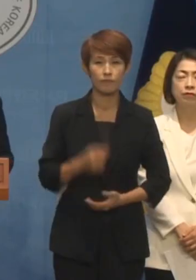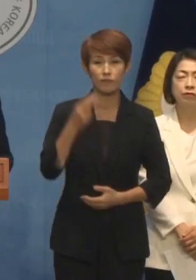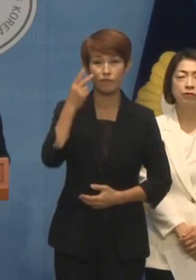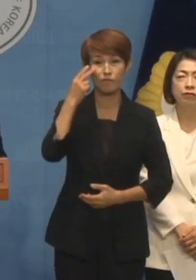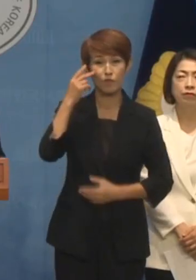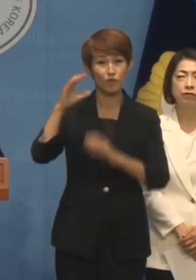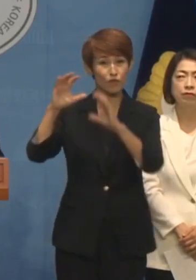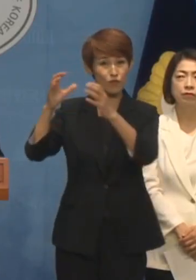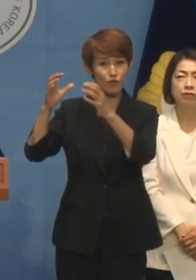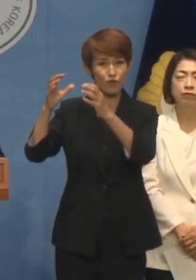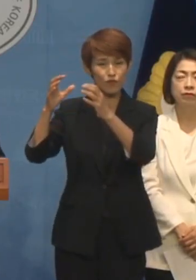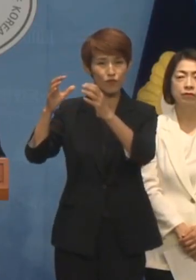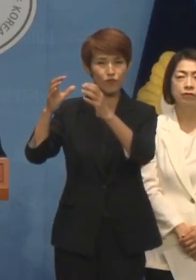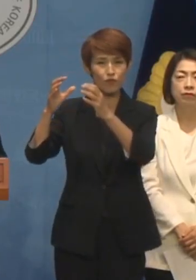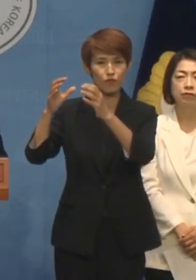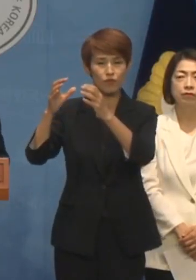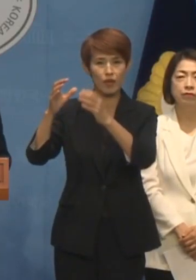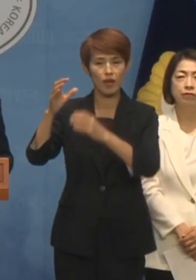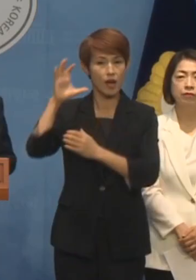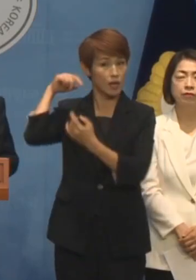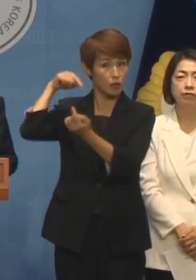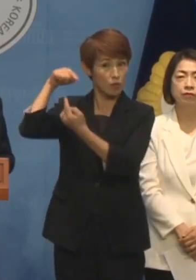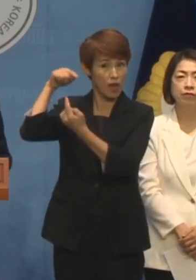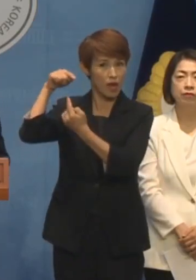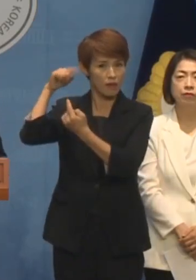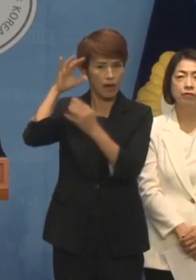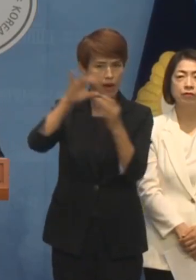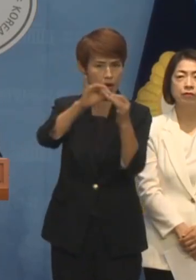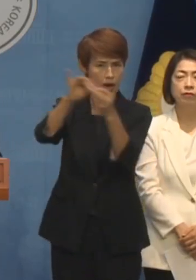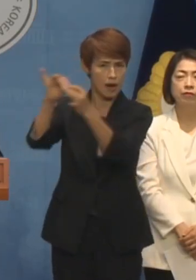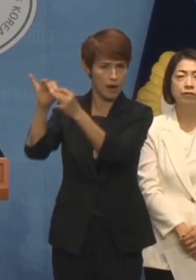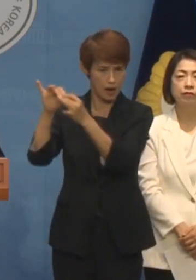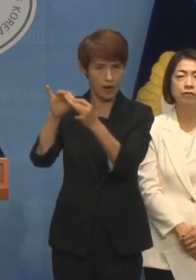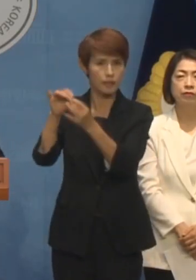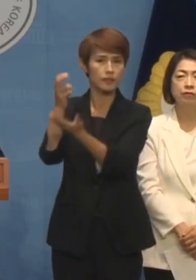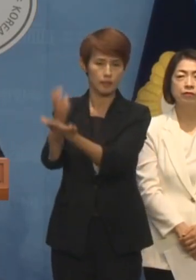미국의 상원 인사청문회는 만장일치제입니다.